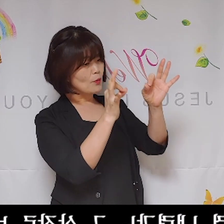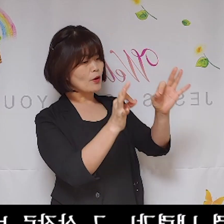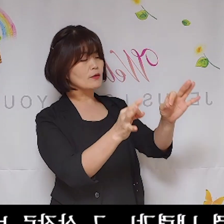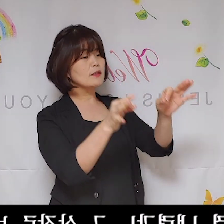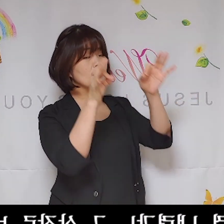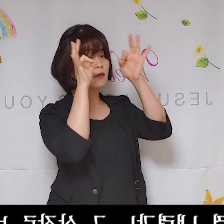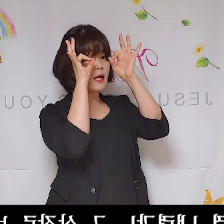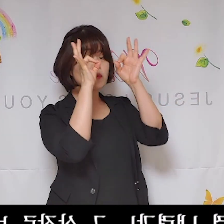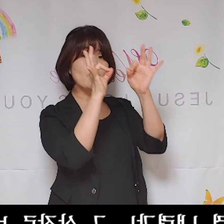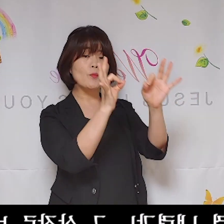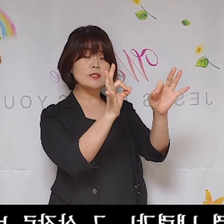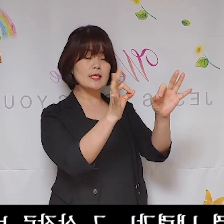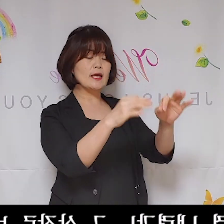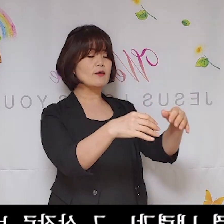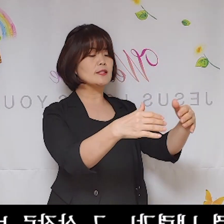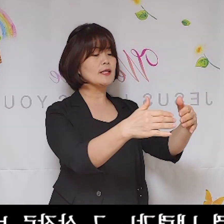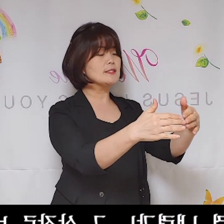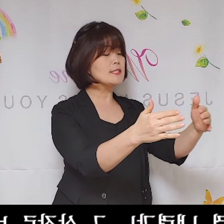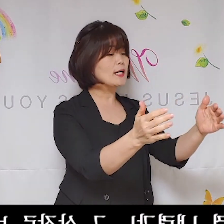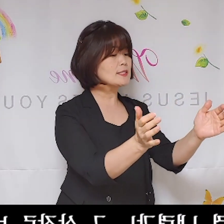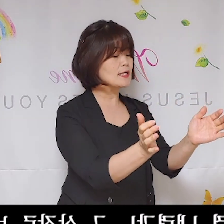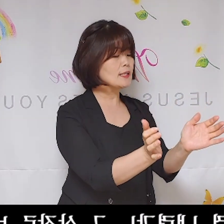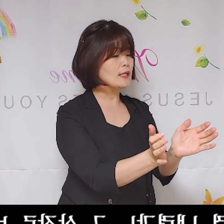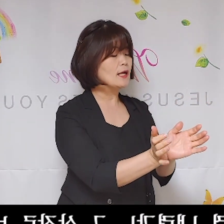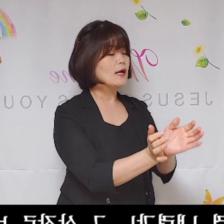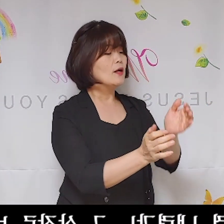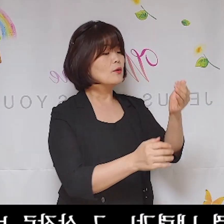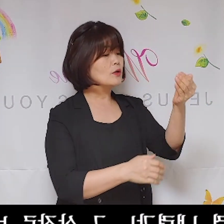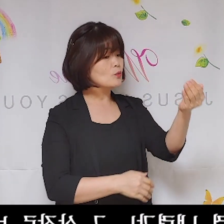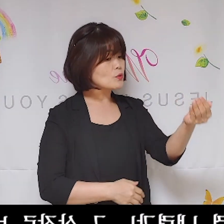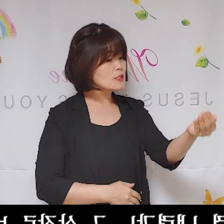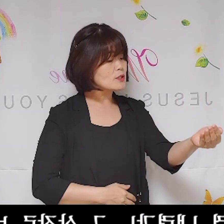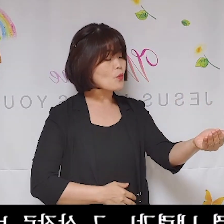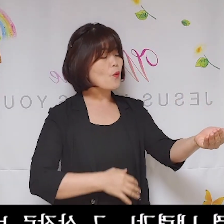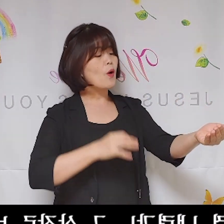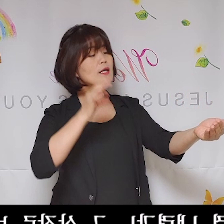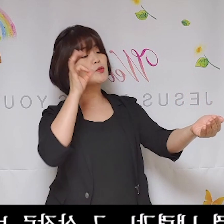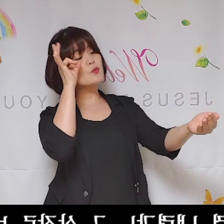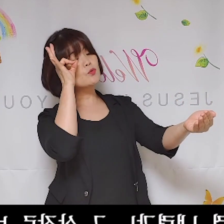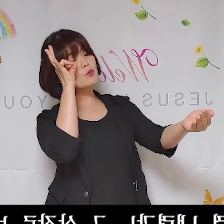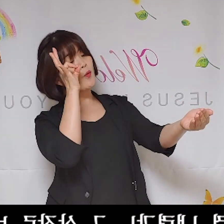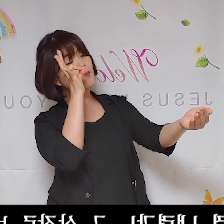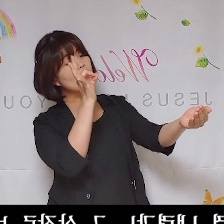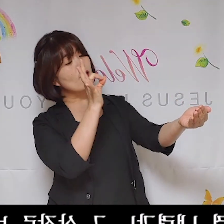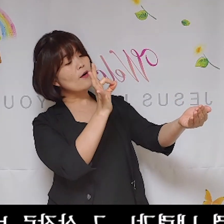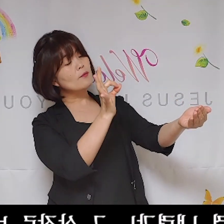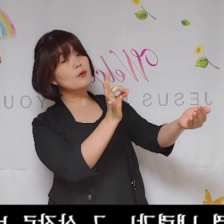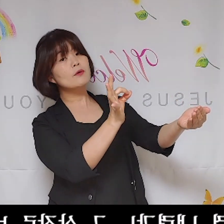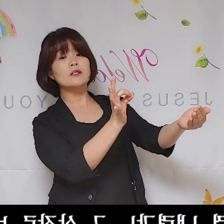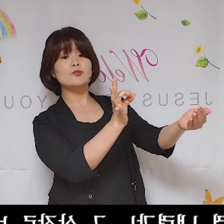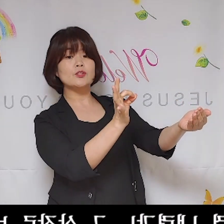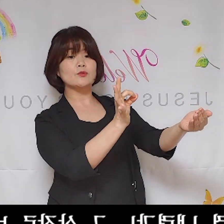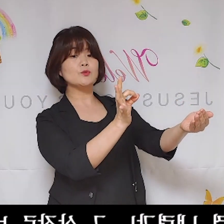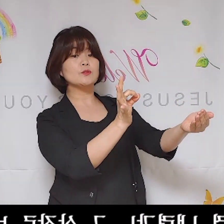보며. 그래, 이렇게 하면 보며잖아요. 근데 그 상자를 이렇게 놓으시고 한 손으로 보며 표현해 주셔도